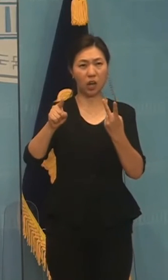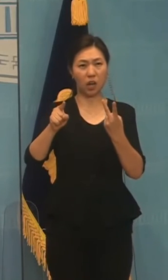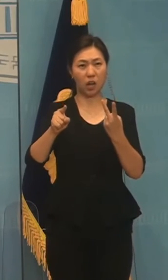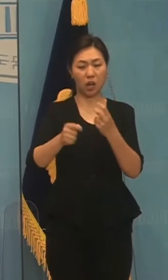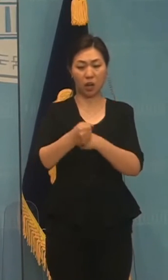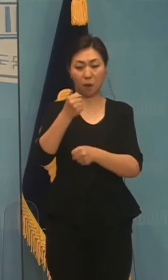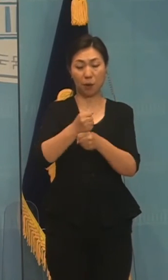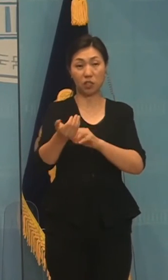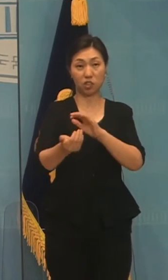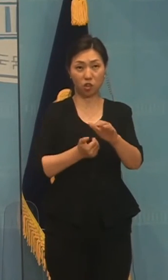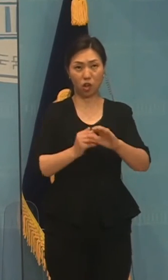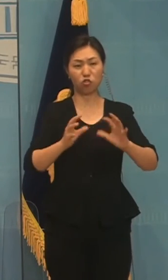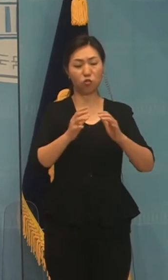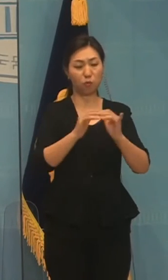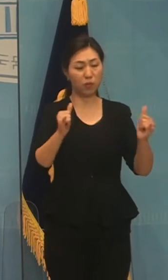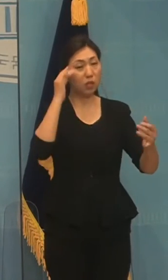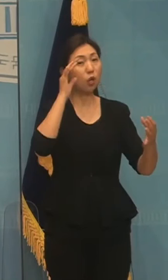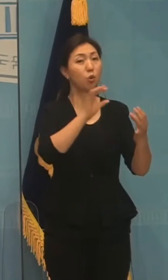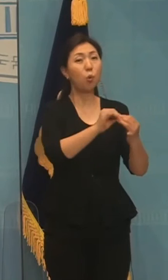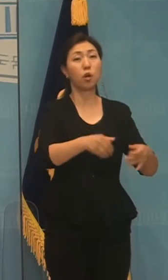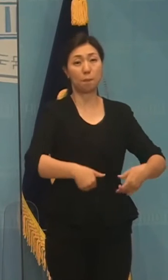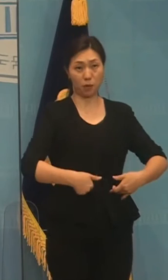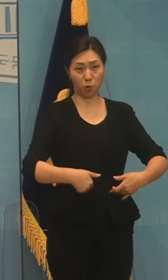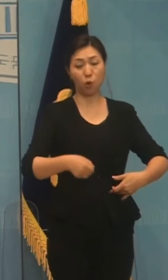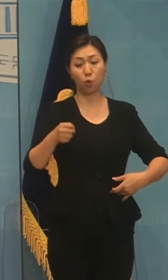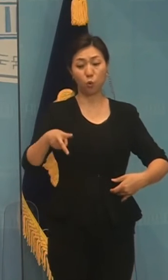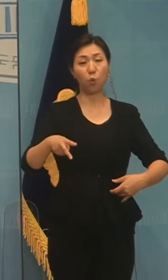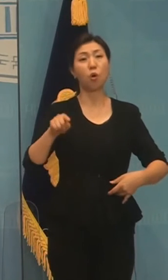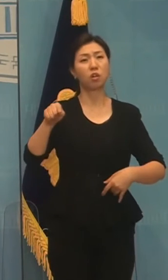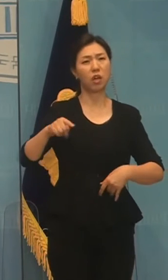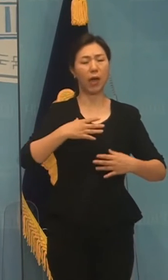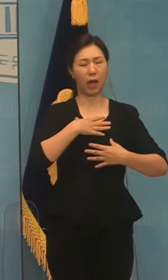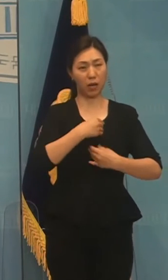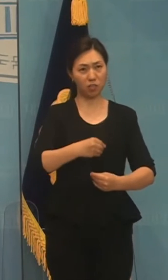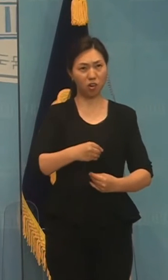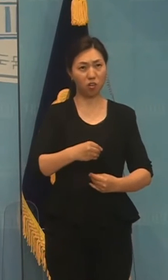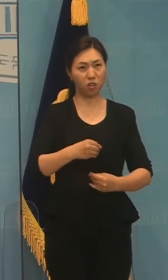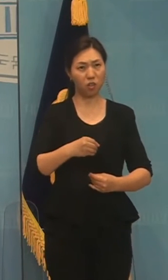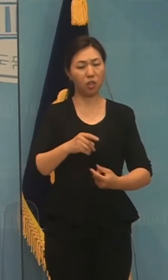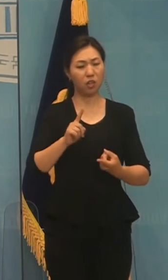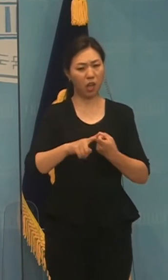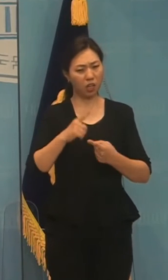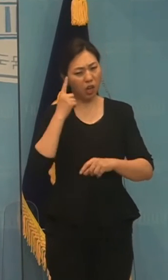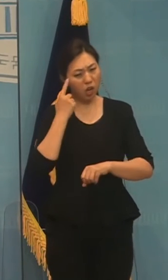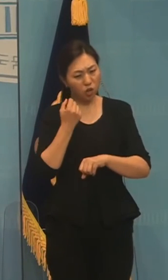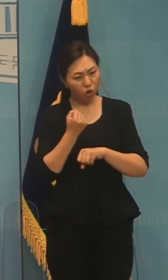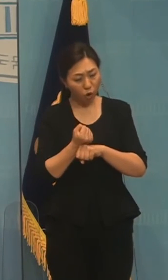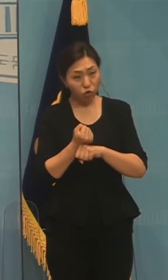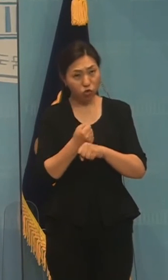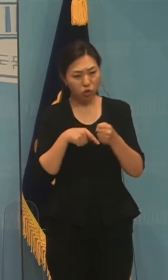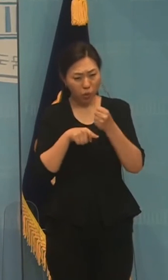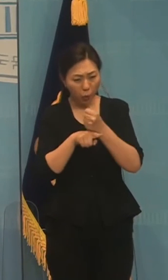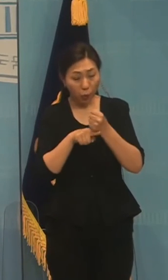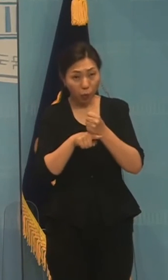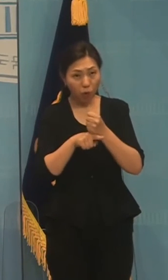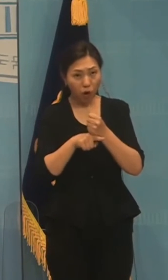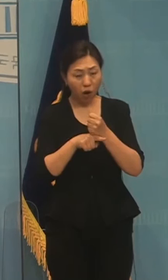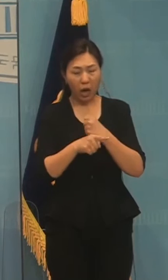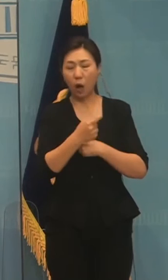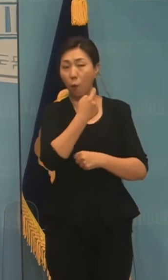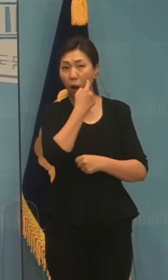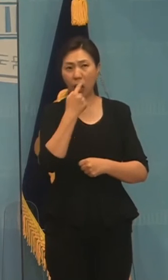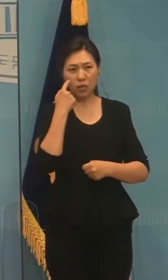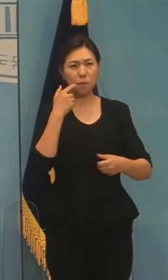얻어야 할 것이고 특히 그 안전성이 과학적으로 명확히 뒷받침되어야 할 것이라고